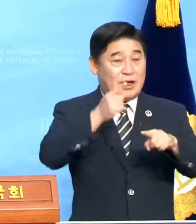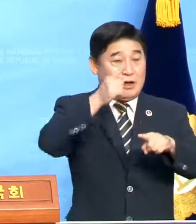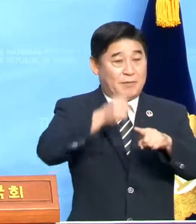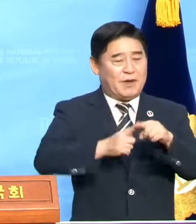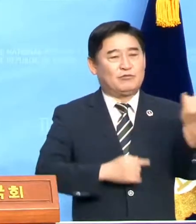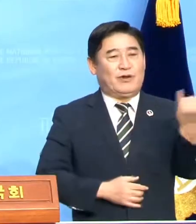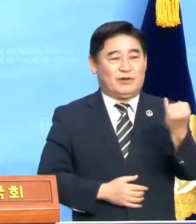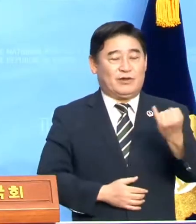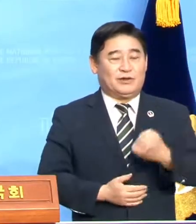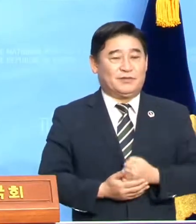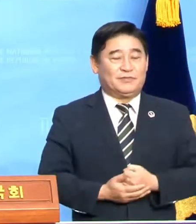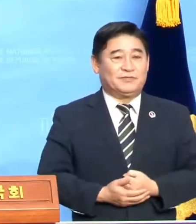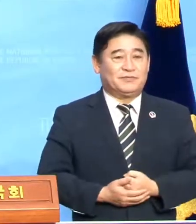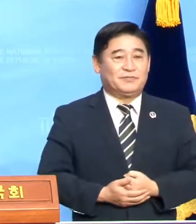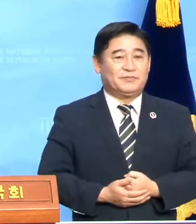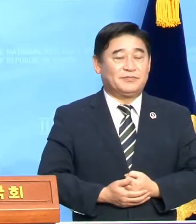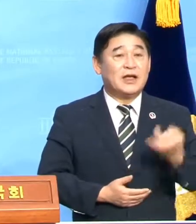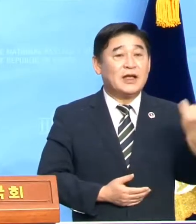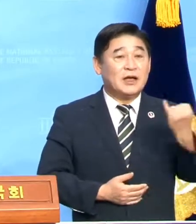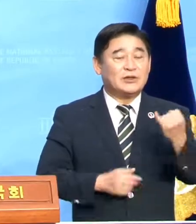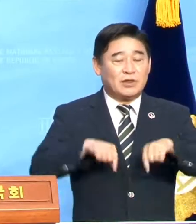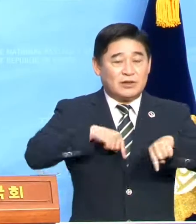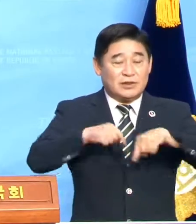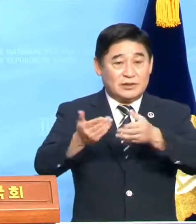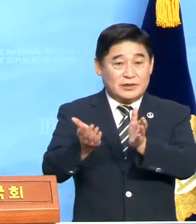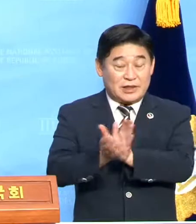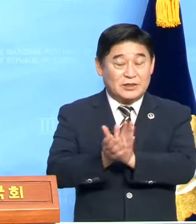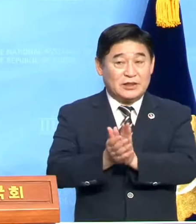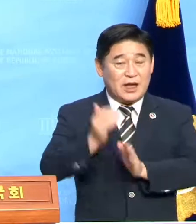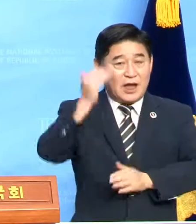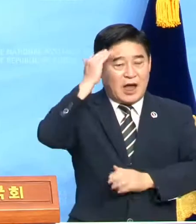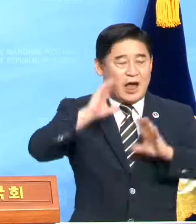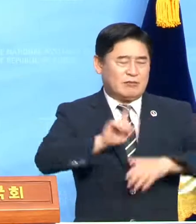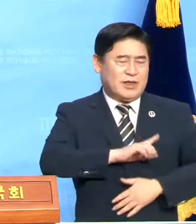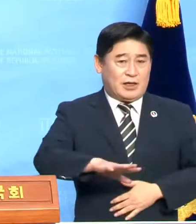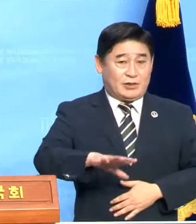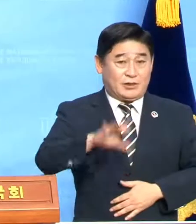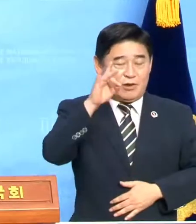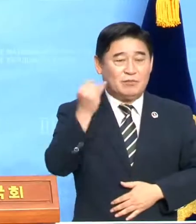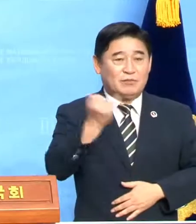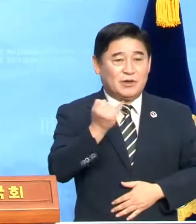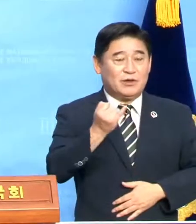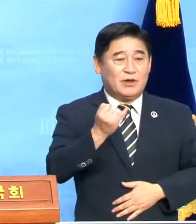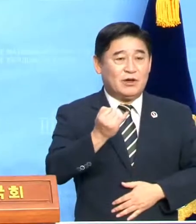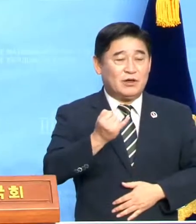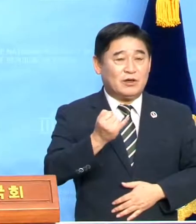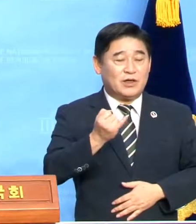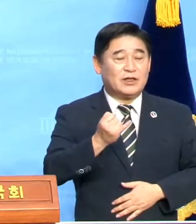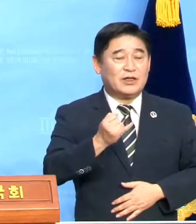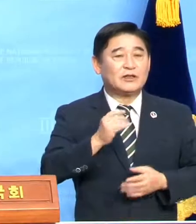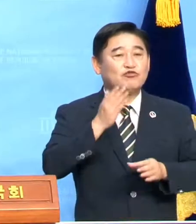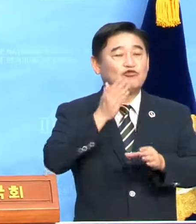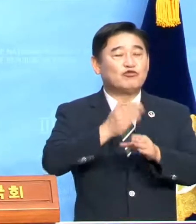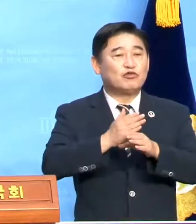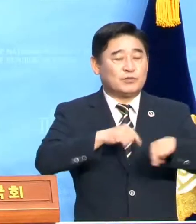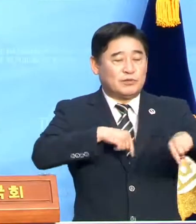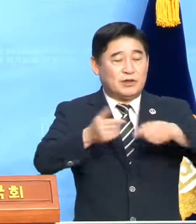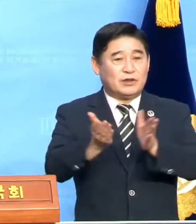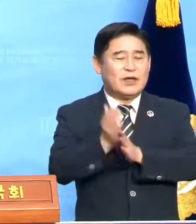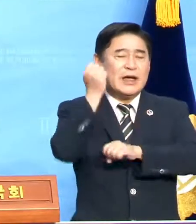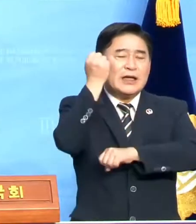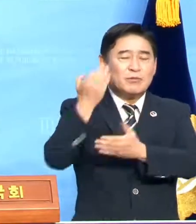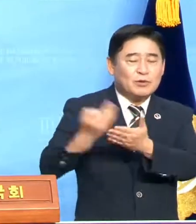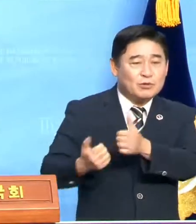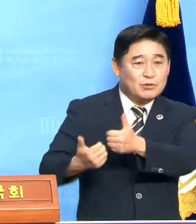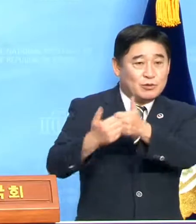여성입니다 여성의 당은 대한민국 최초 여성 의제 정당으로서 기본소득